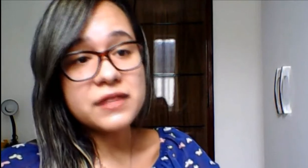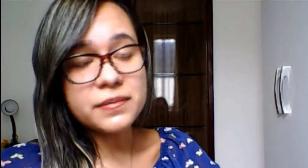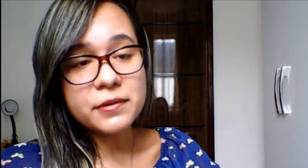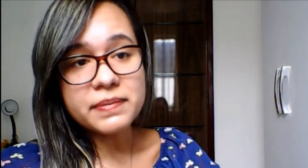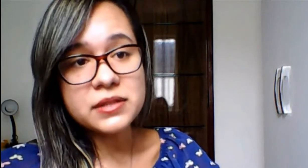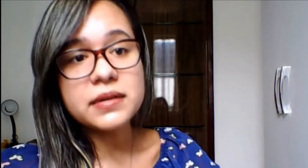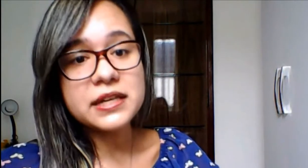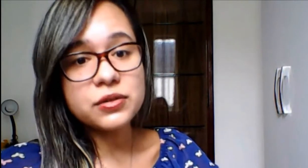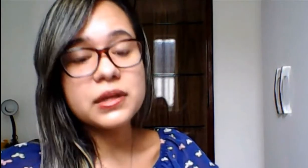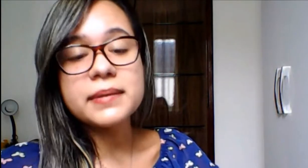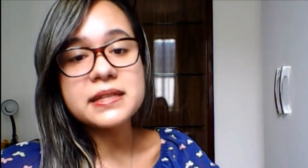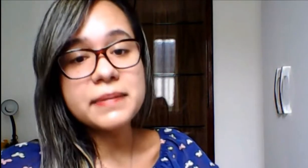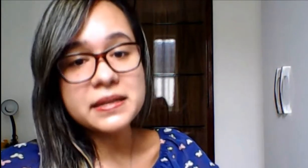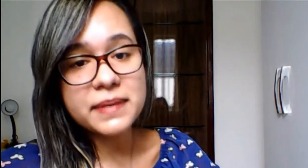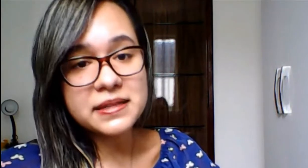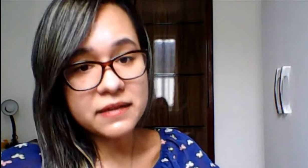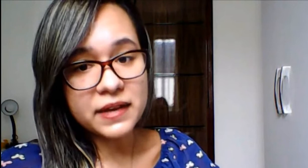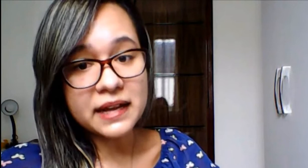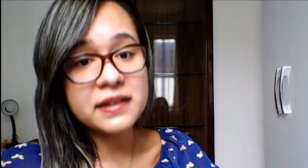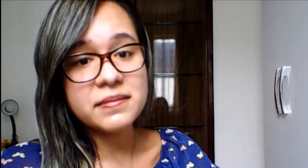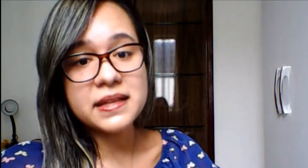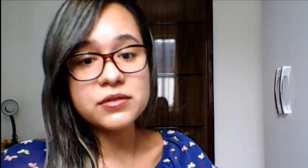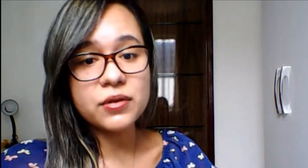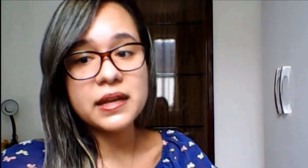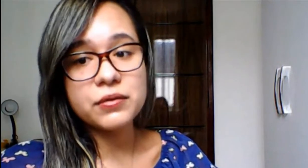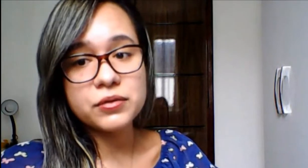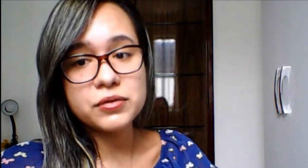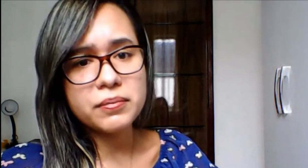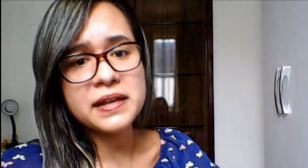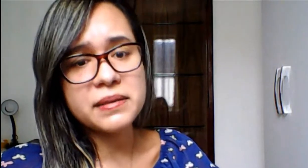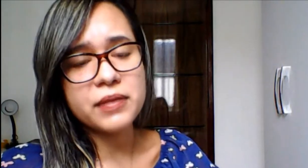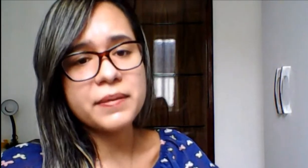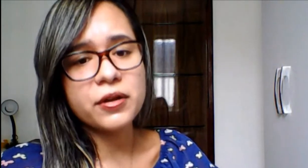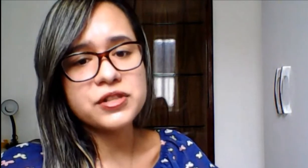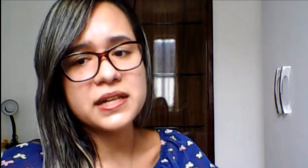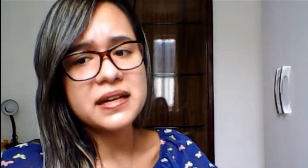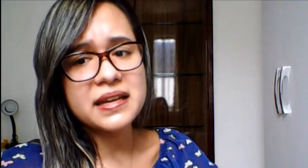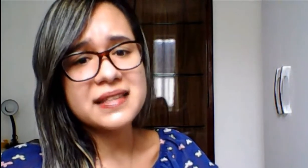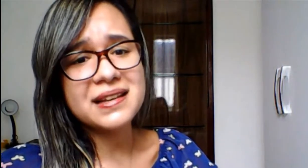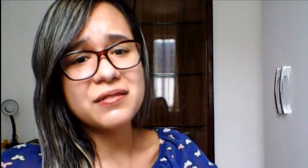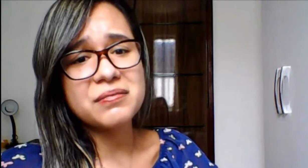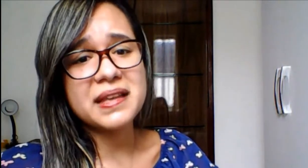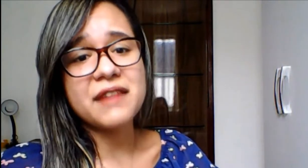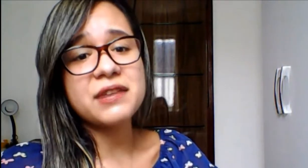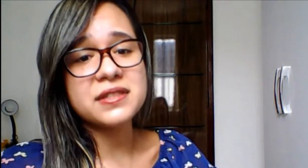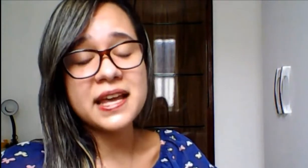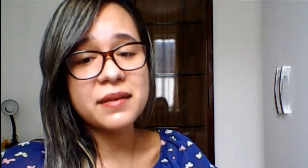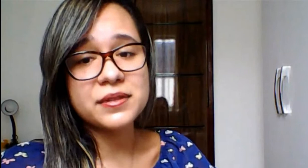para uma pessoa que estuda uma disciplina específica transmitir os conteúdos, por exemplo, da biologia, que há vários termos, há